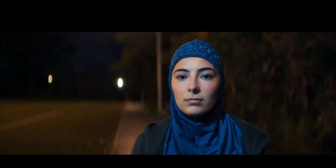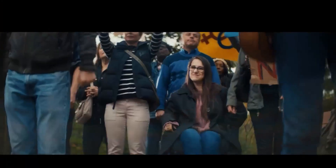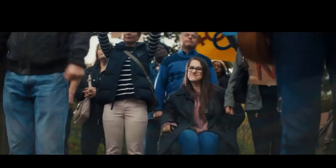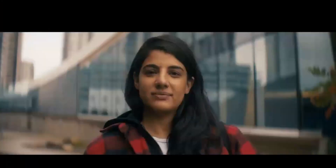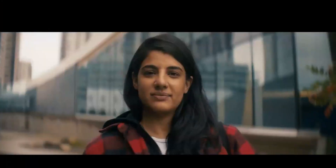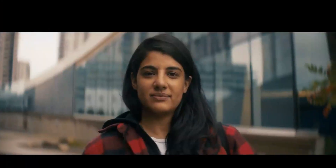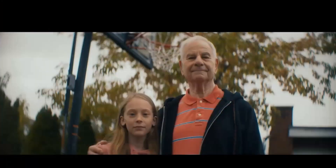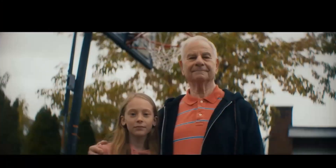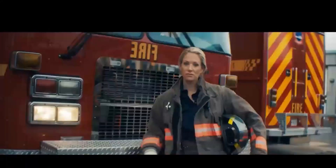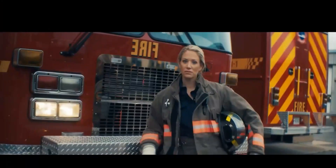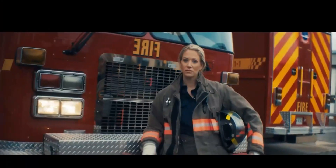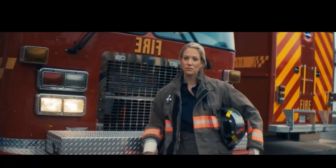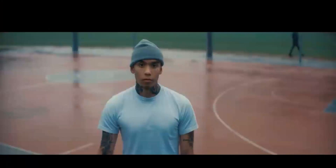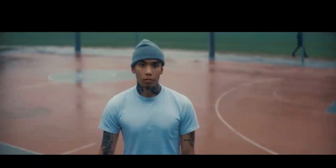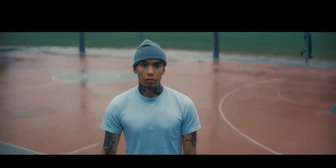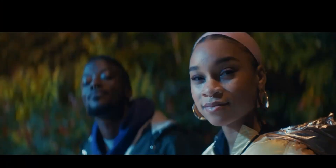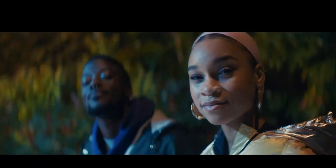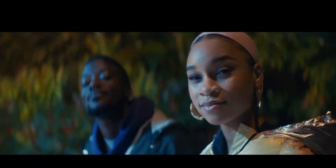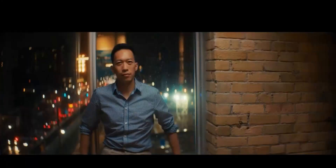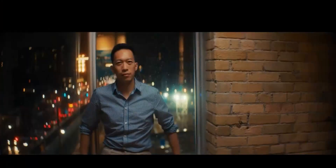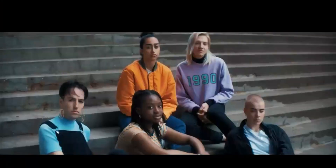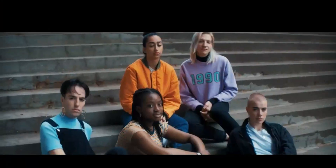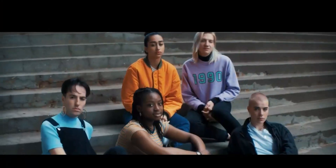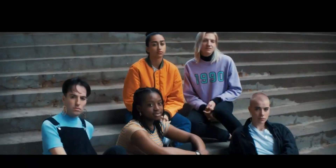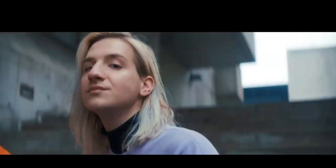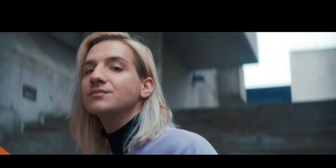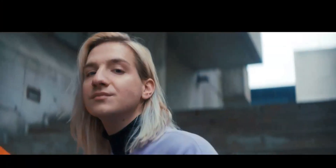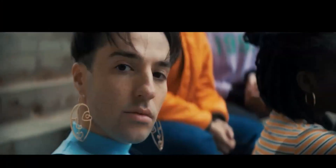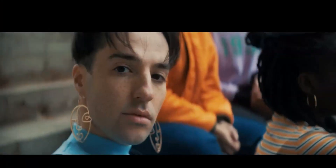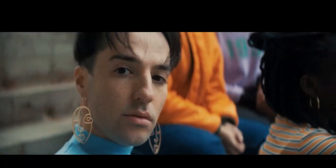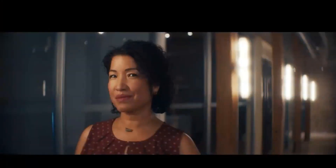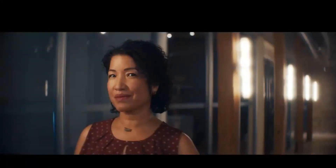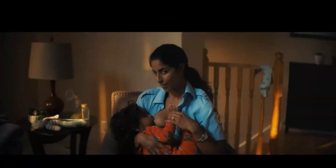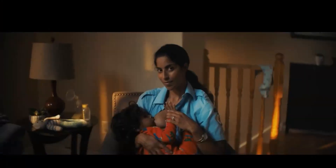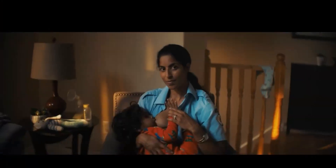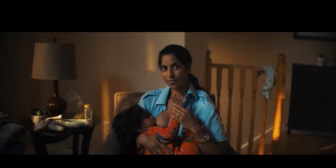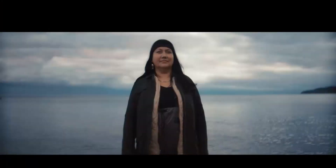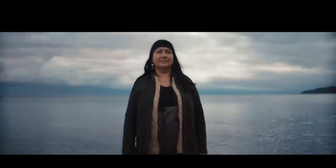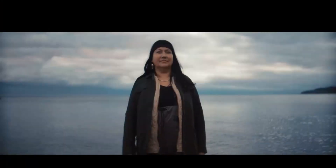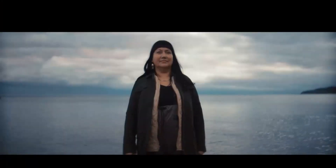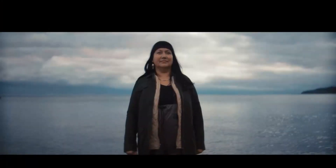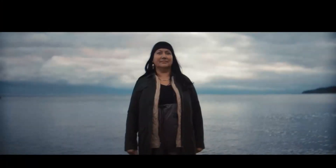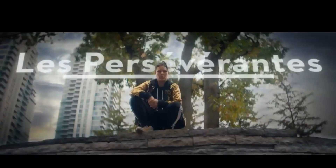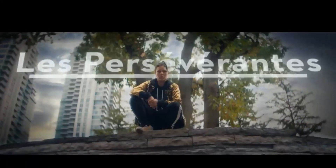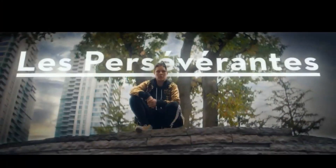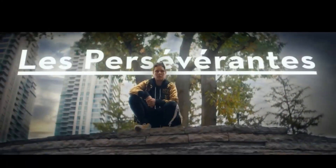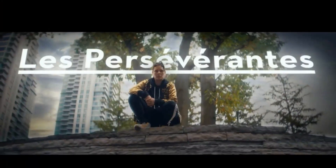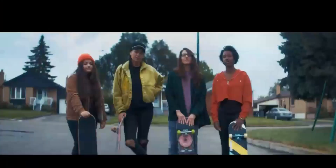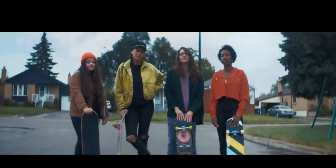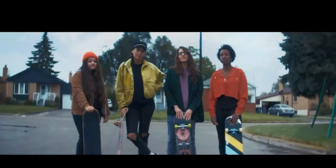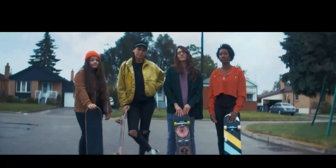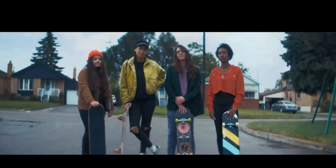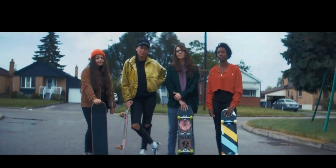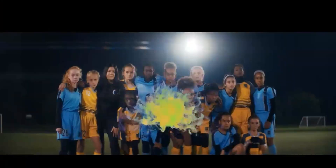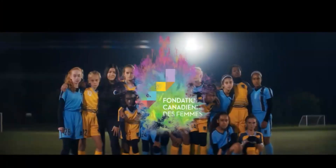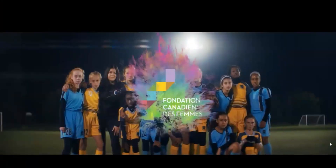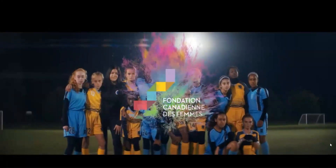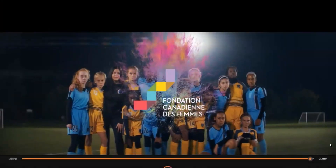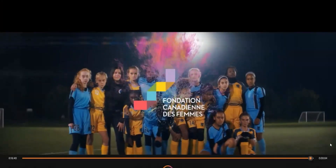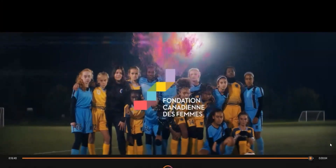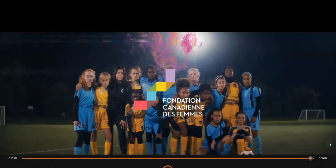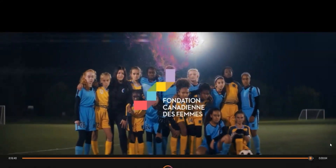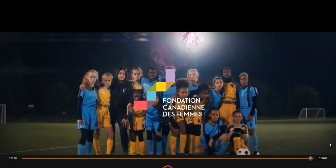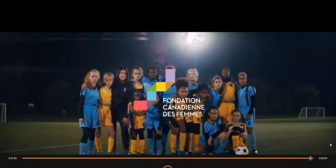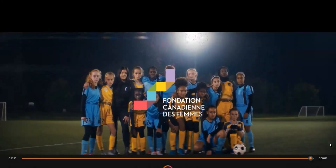debout, à ne pas s'arrêter tant que le Canada tout entier ne sera pas avec nous. Nous sommes les persévérantes.